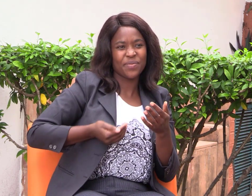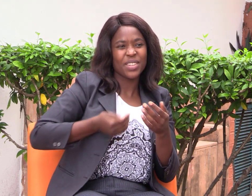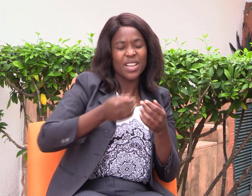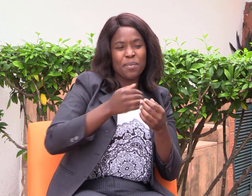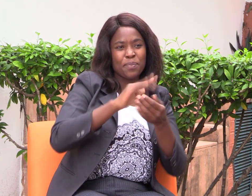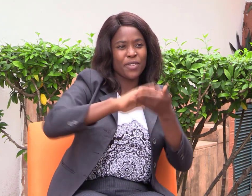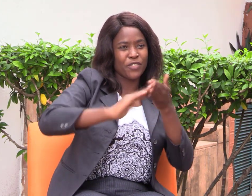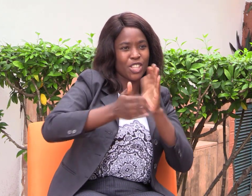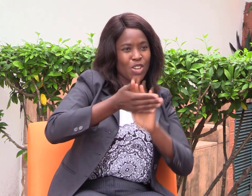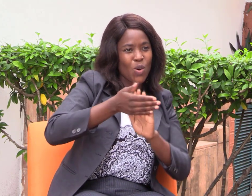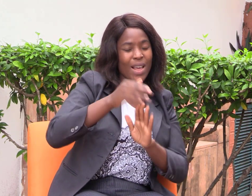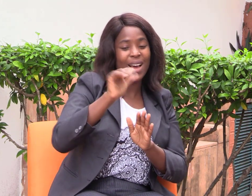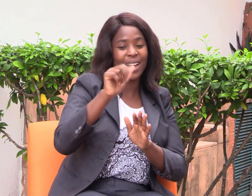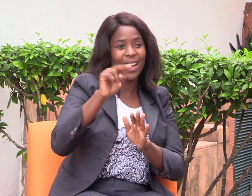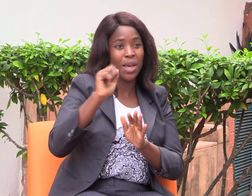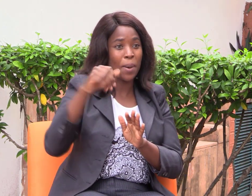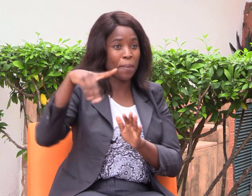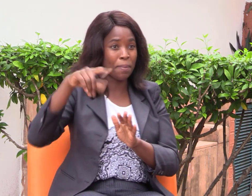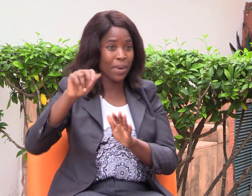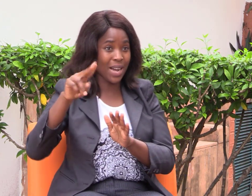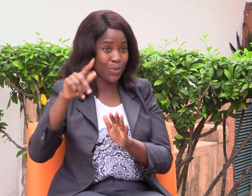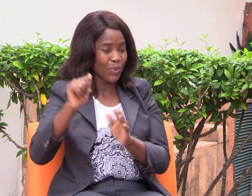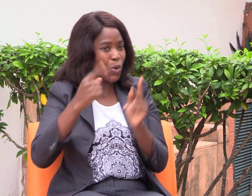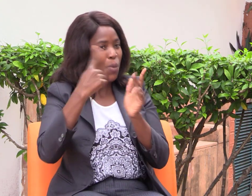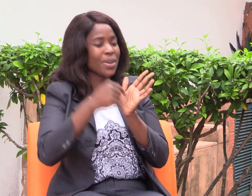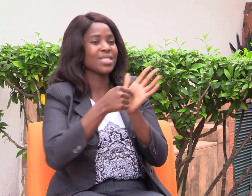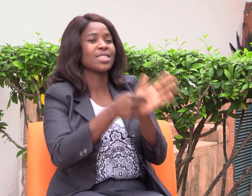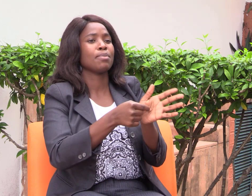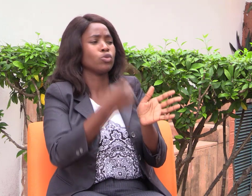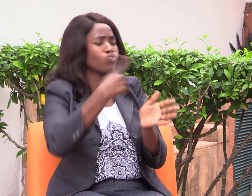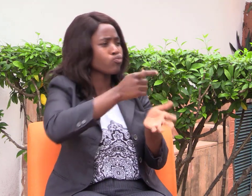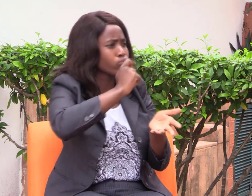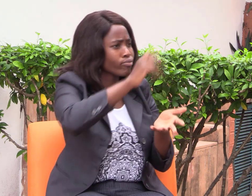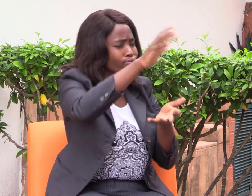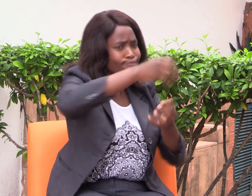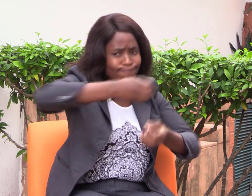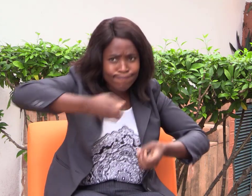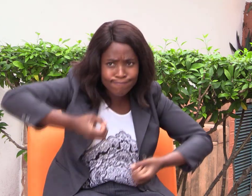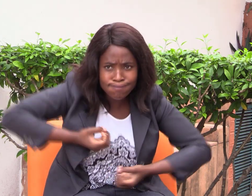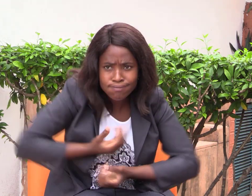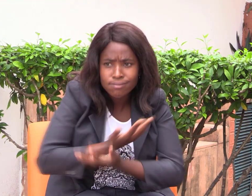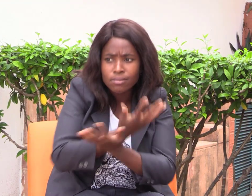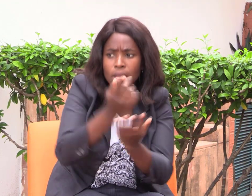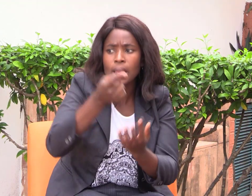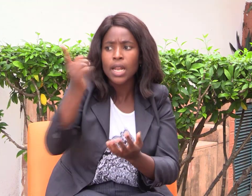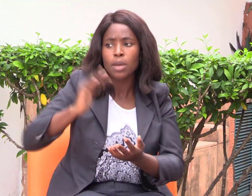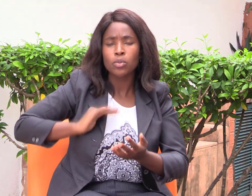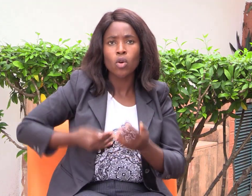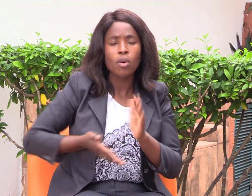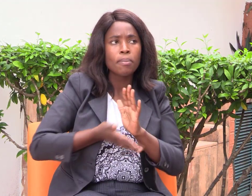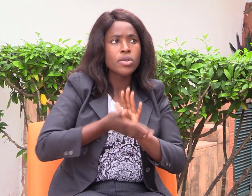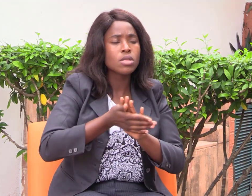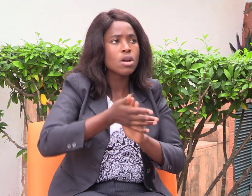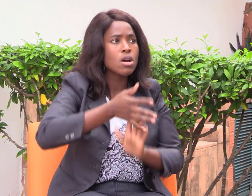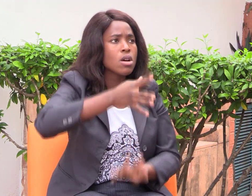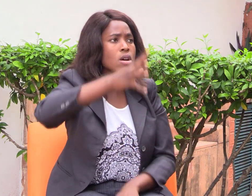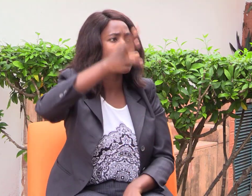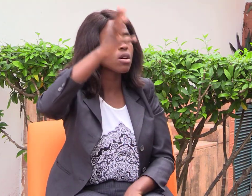histórias de superação, temos aqui a história que eu trouxe como exemplo da nossa professora Ana Paula. Ela é uma mulher surda, está aqui